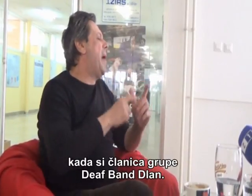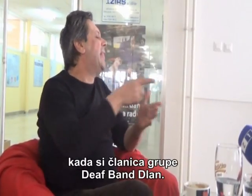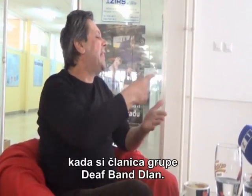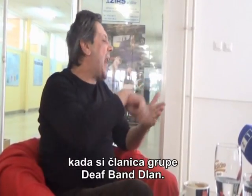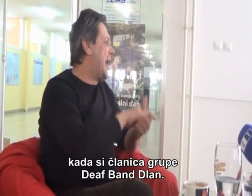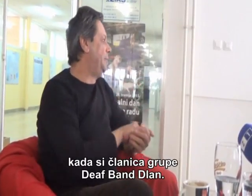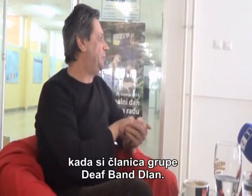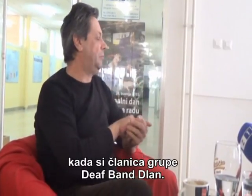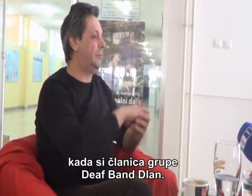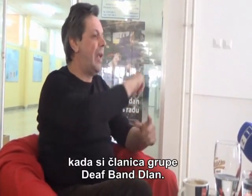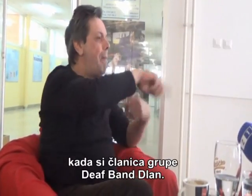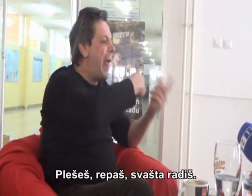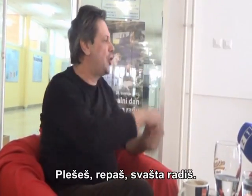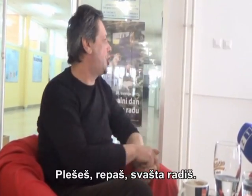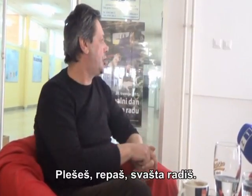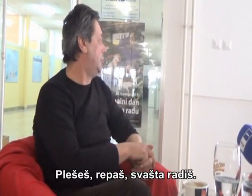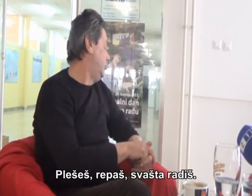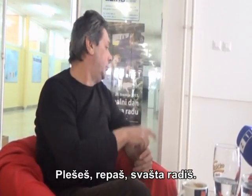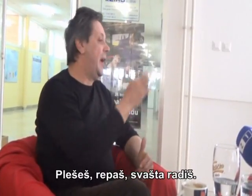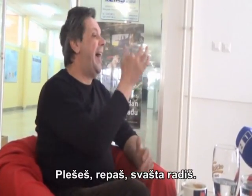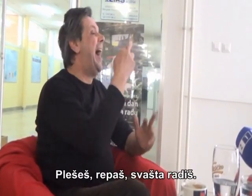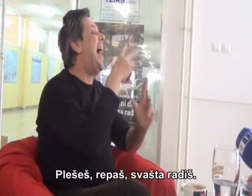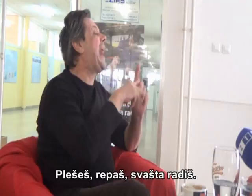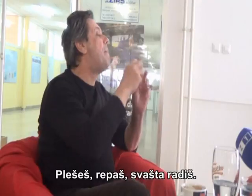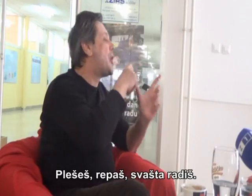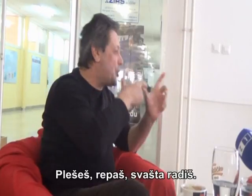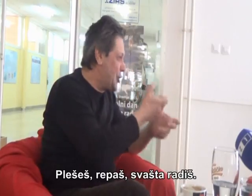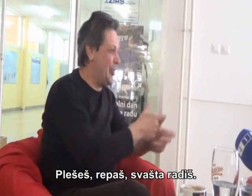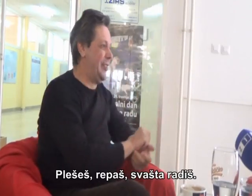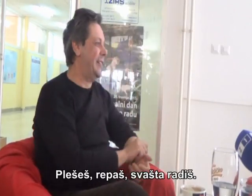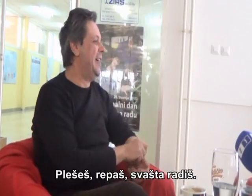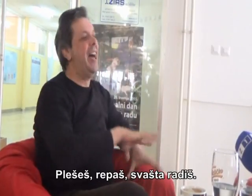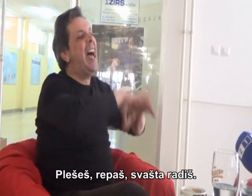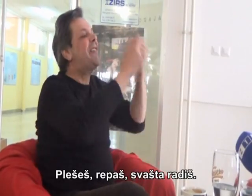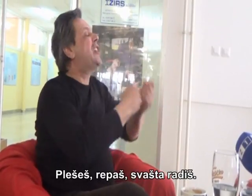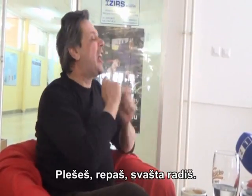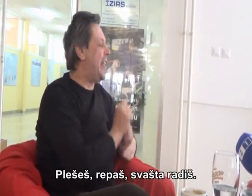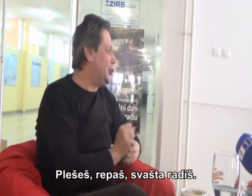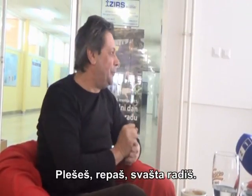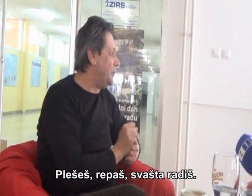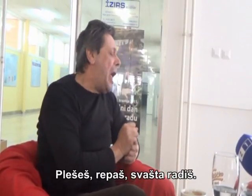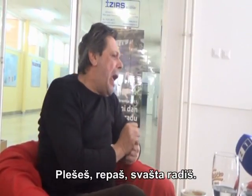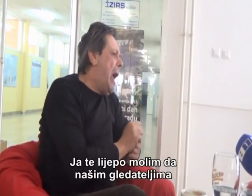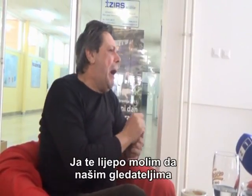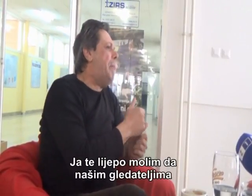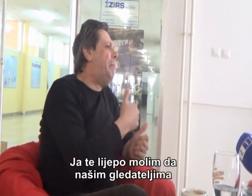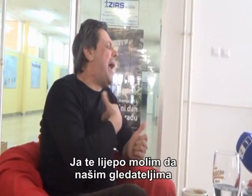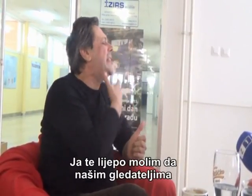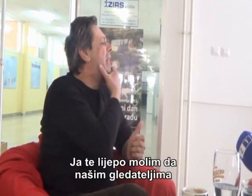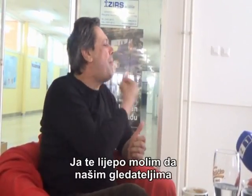Band Glam, plešeš, repaš, svašta radiš. Pa ja te lijepo